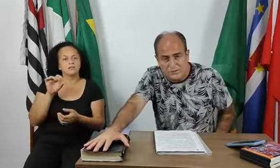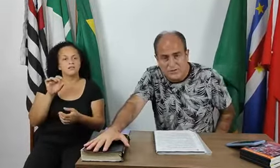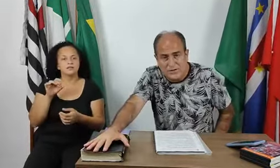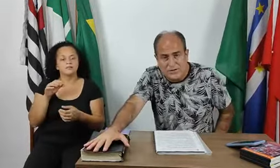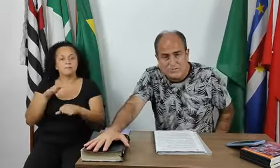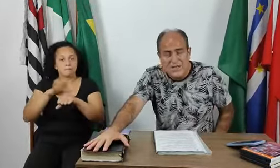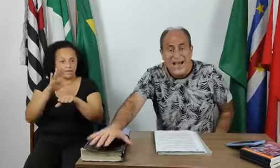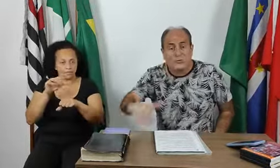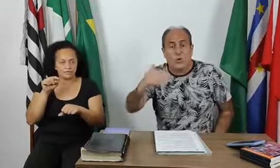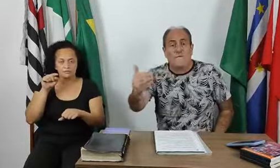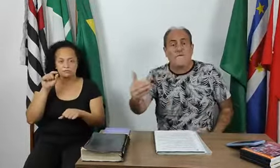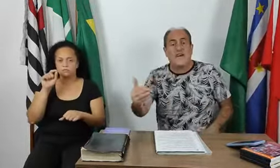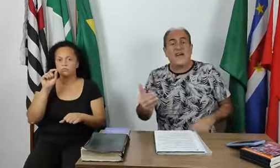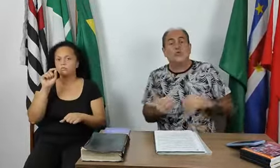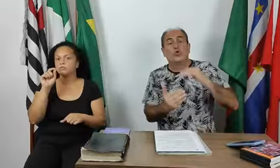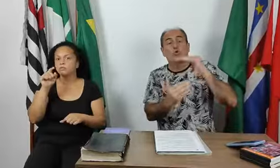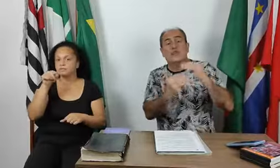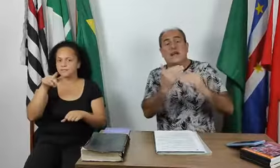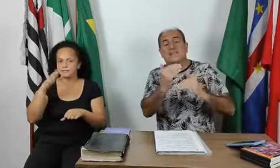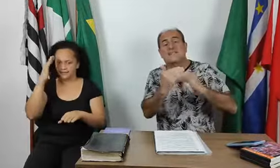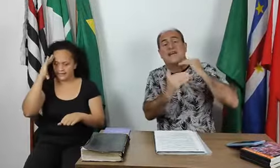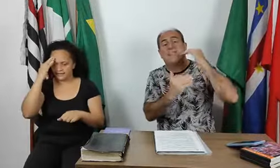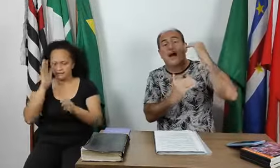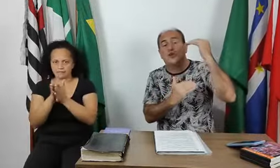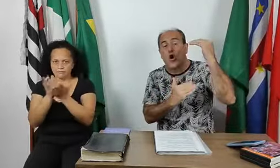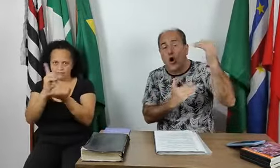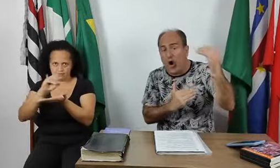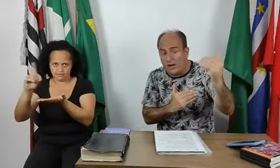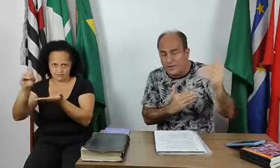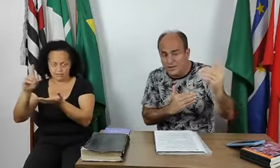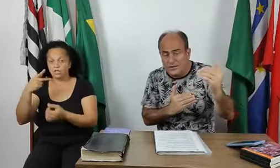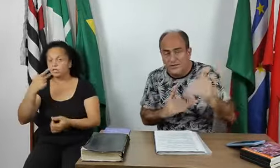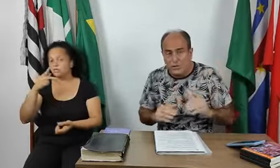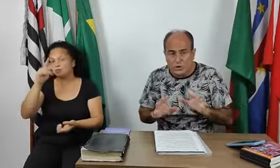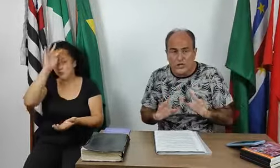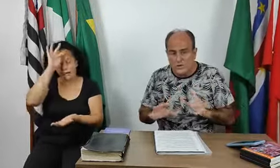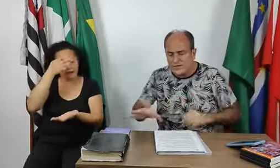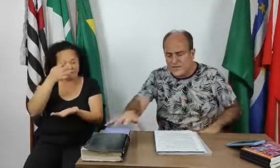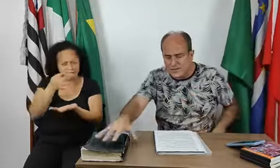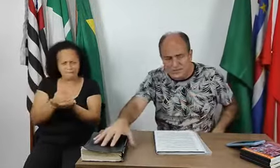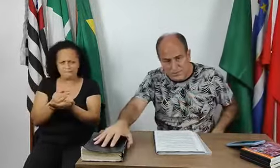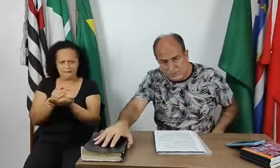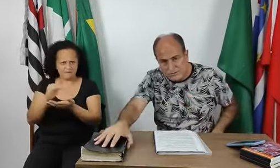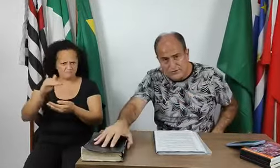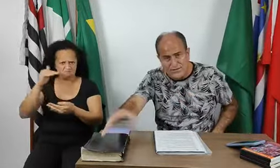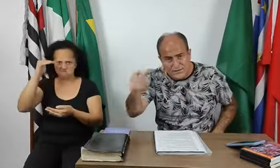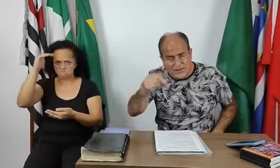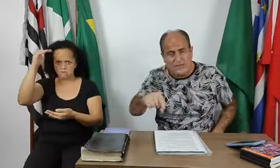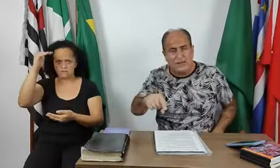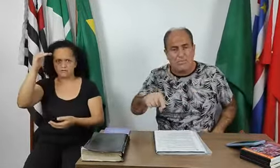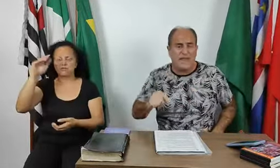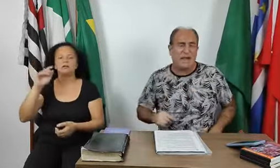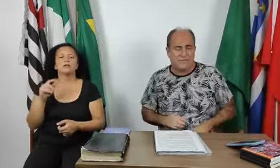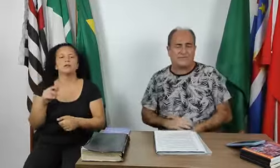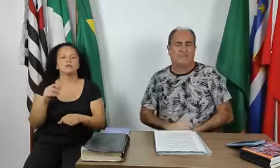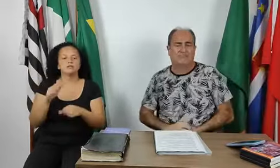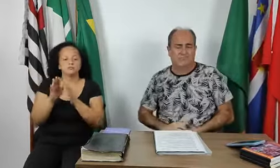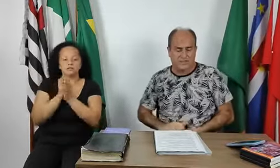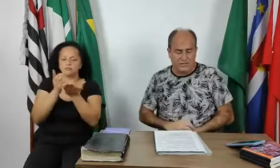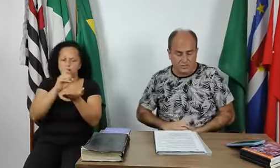Deus. A tua fé nunca será maior do que o entendimento que você tem da